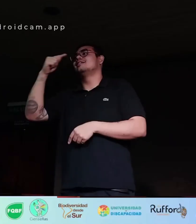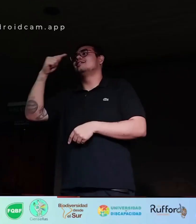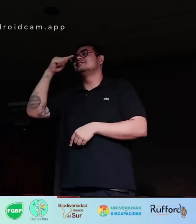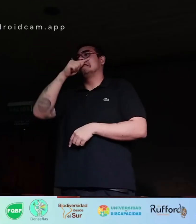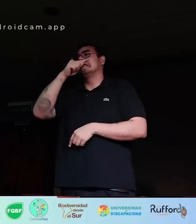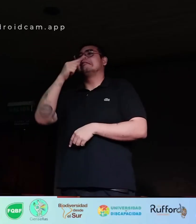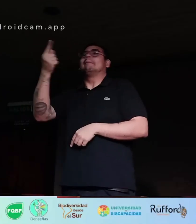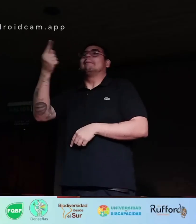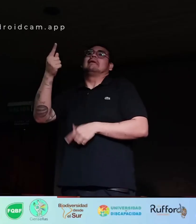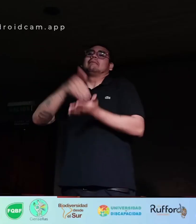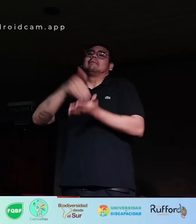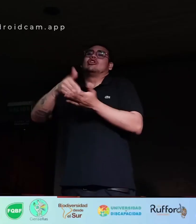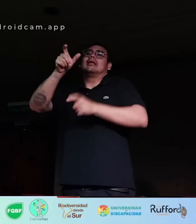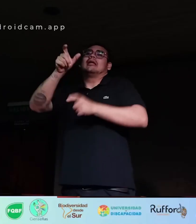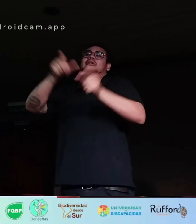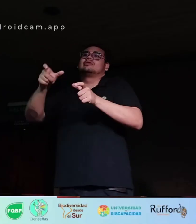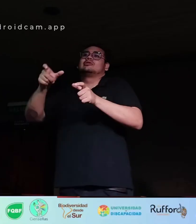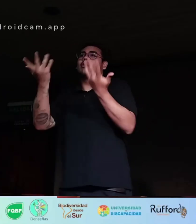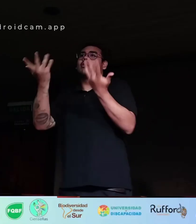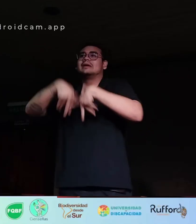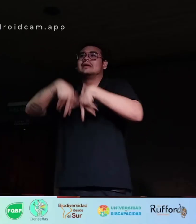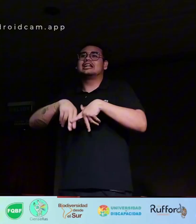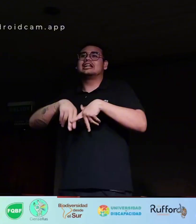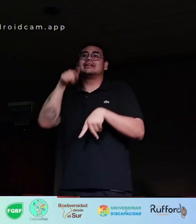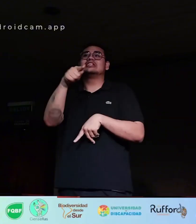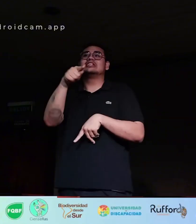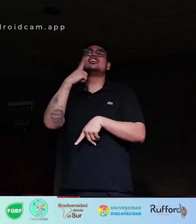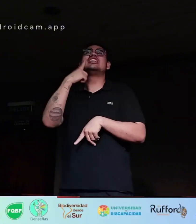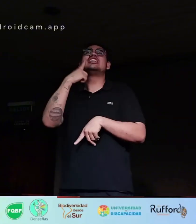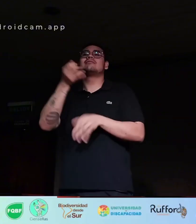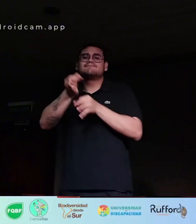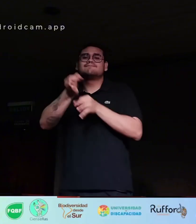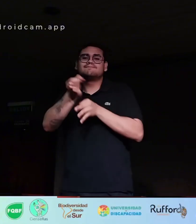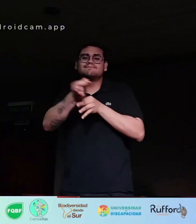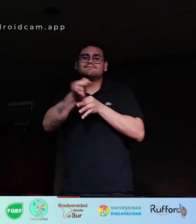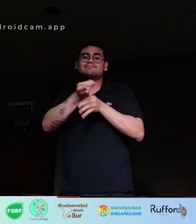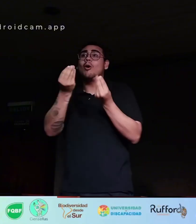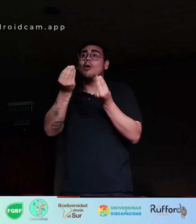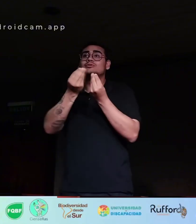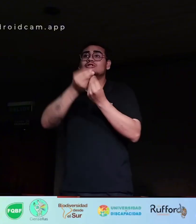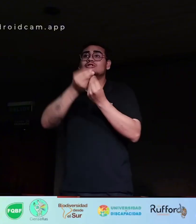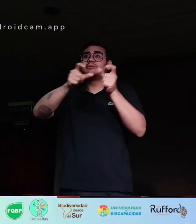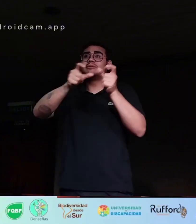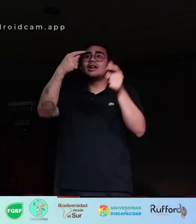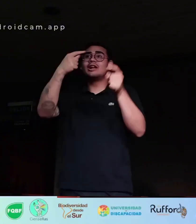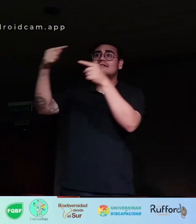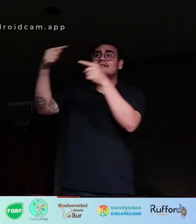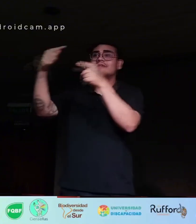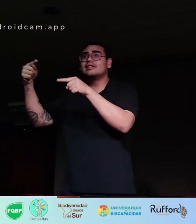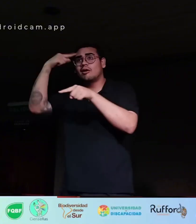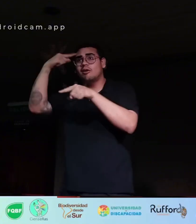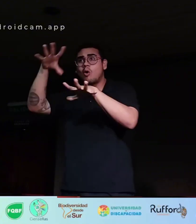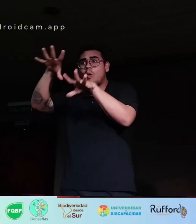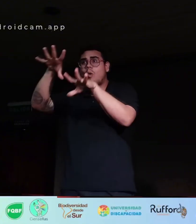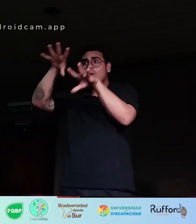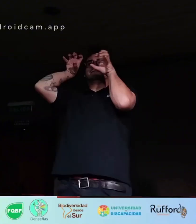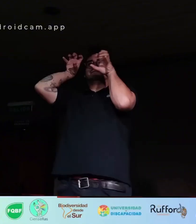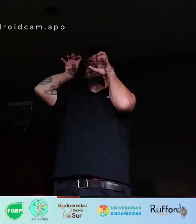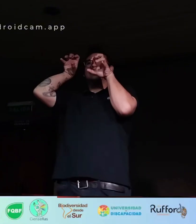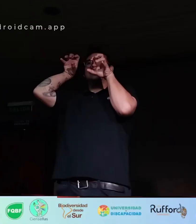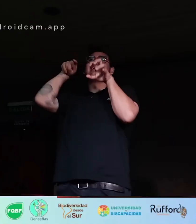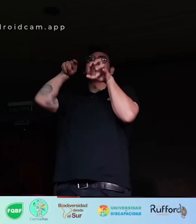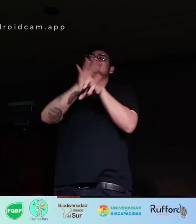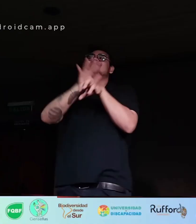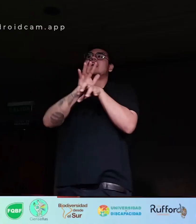segunda cuestión eh, que me mencionó de cómo hacer, no, puede ser,